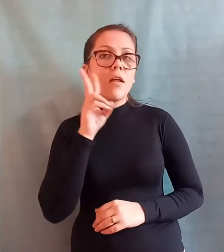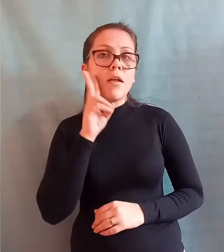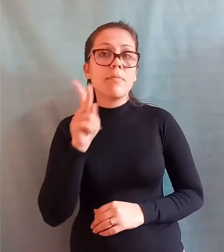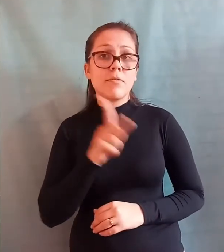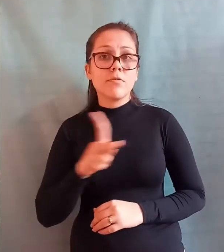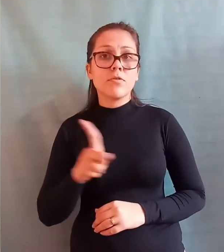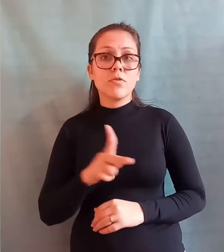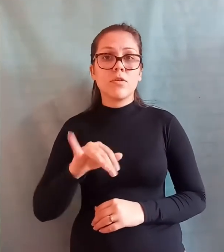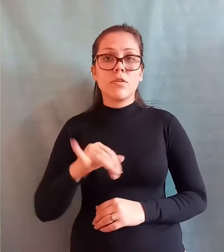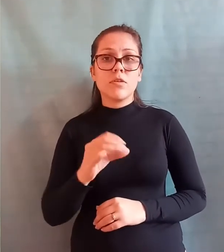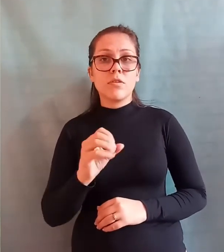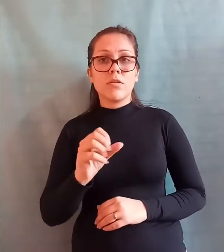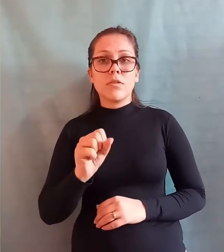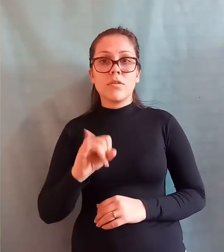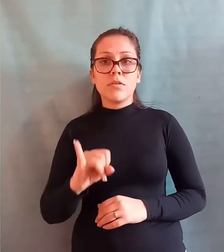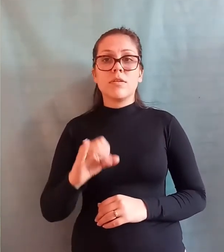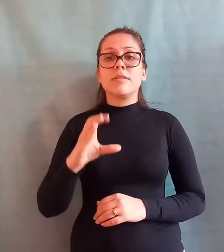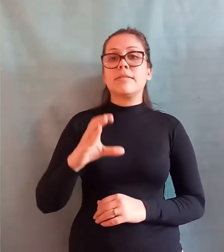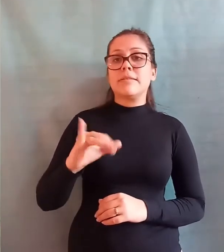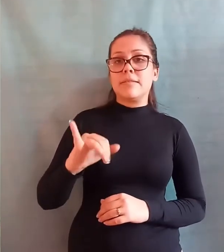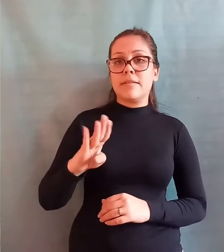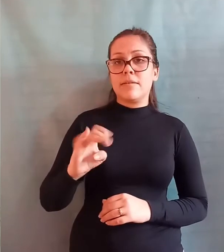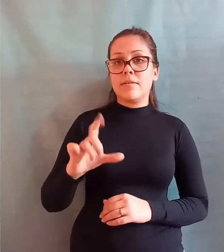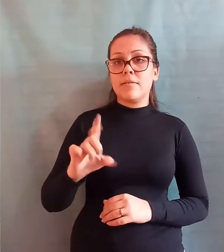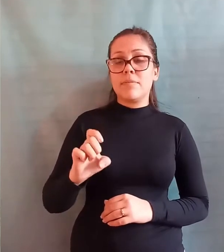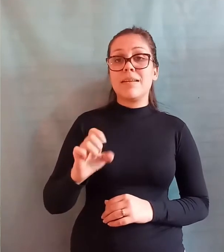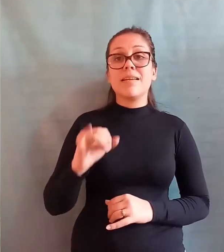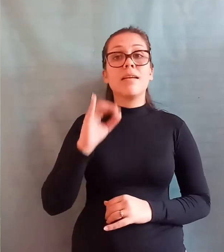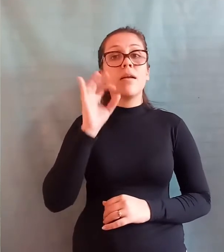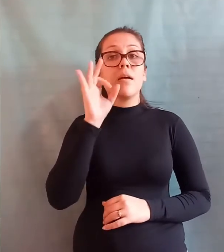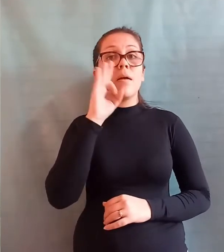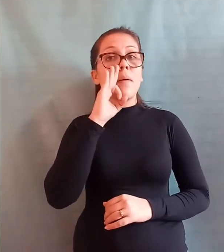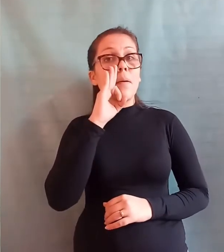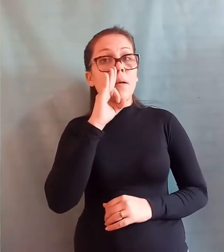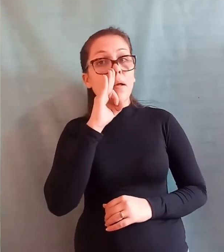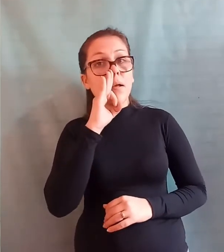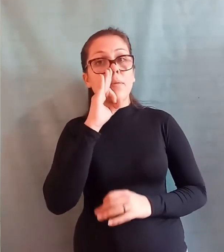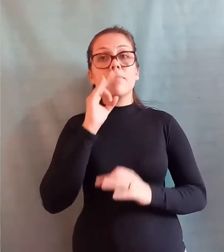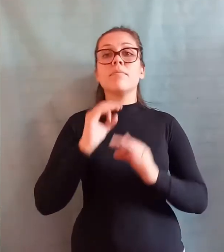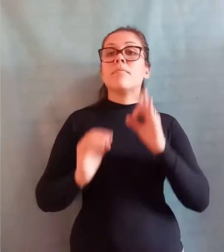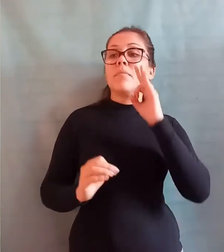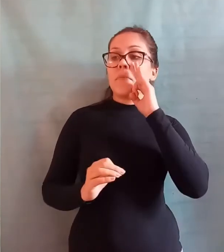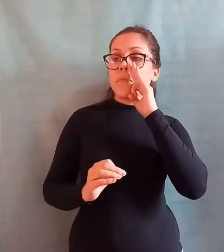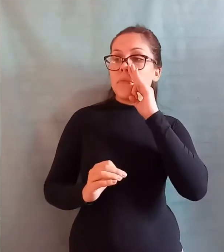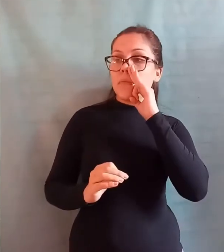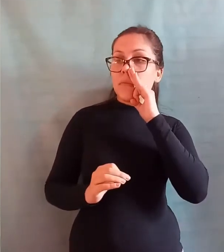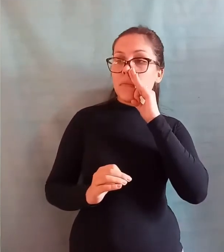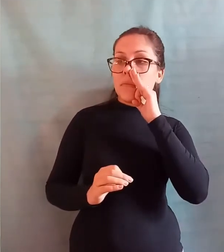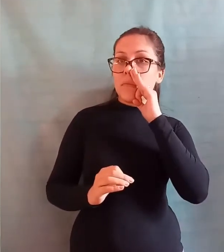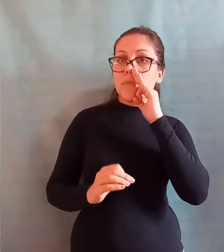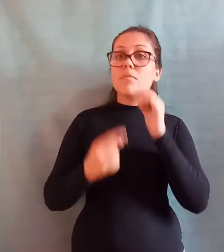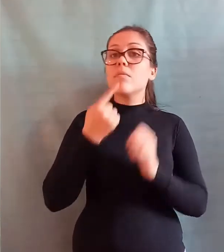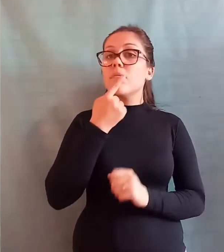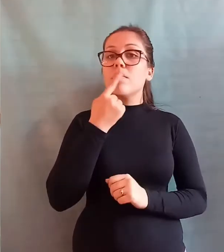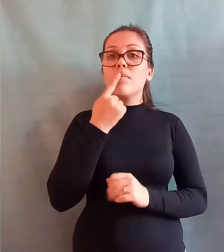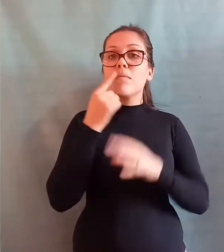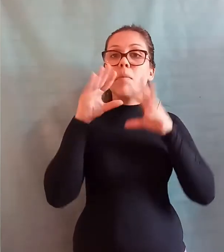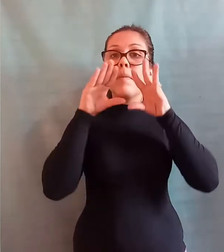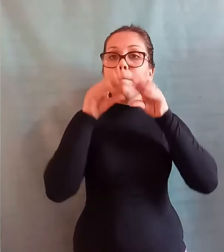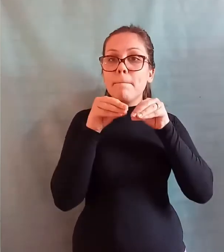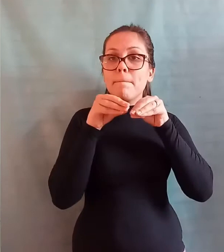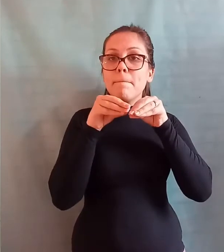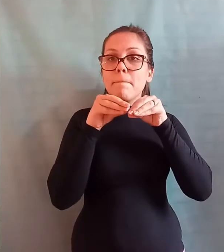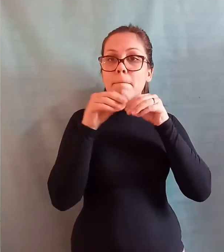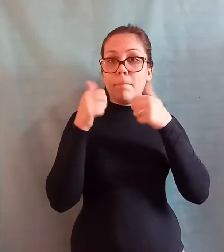a professora Josiane e a professora Cibele, narinas, tá, gente? O ar entra e sai pelas narinas, boquinha